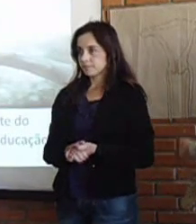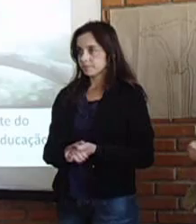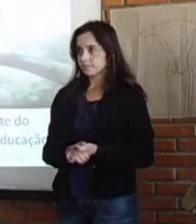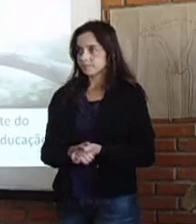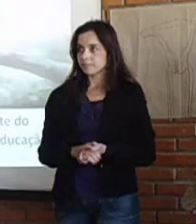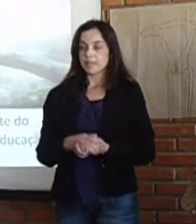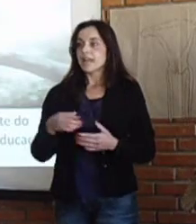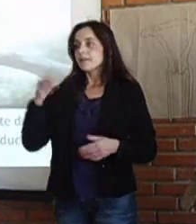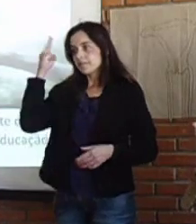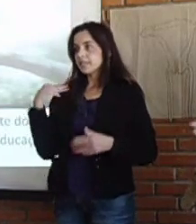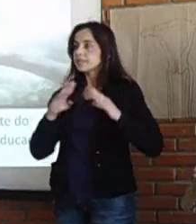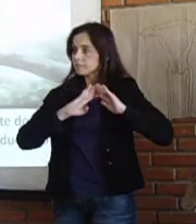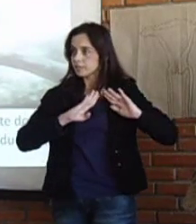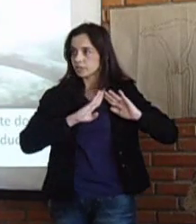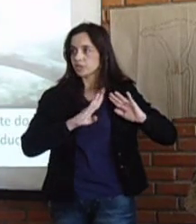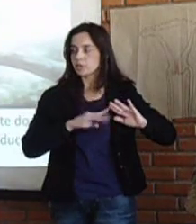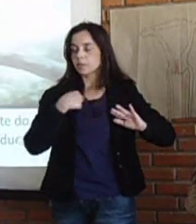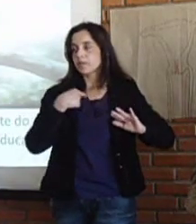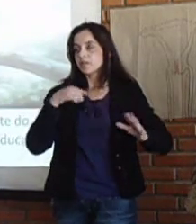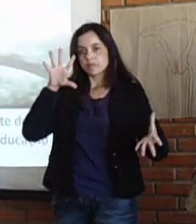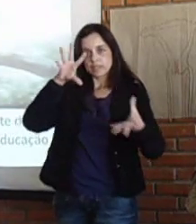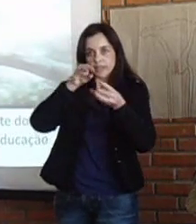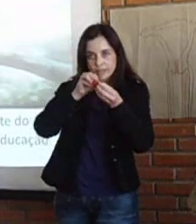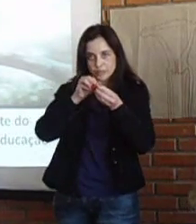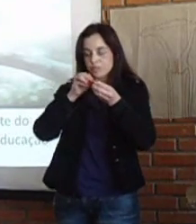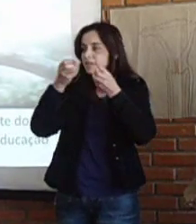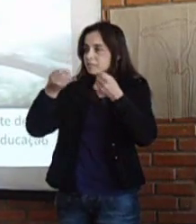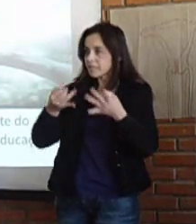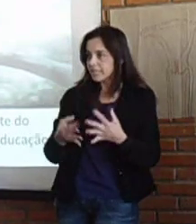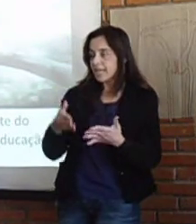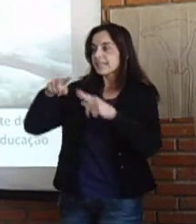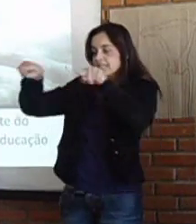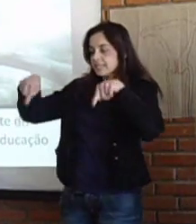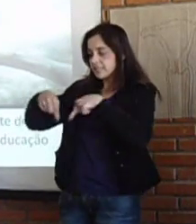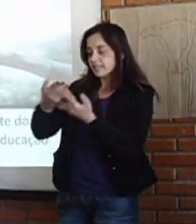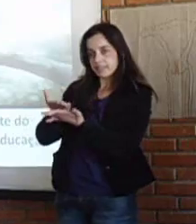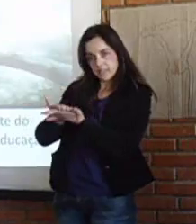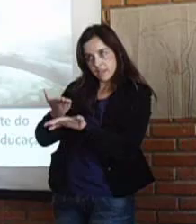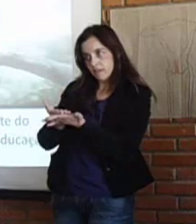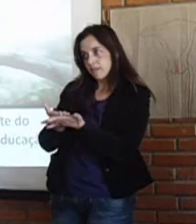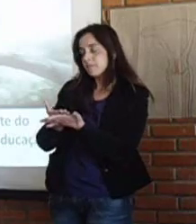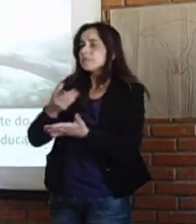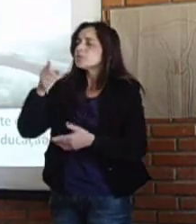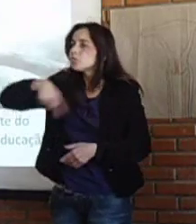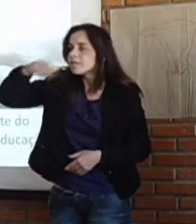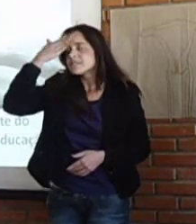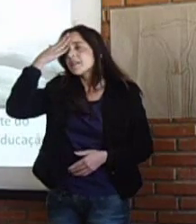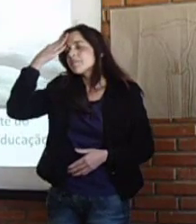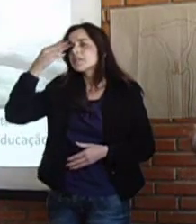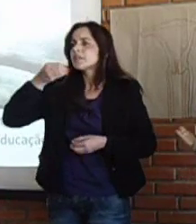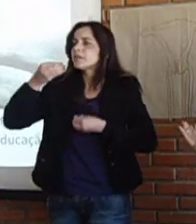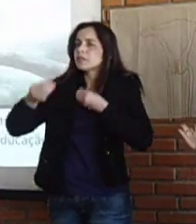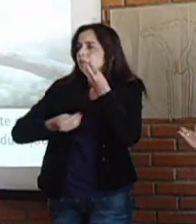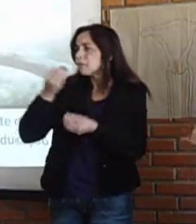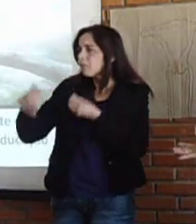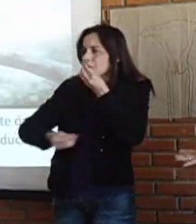a Milena me pediu, eu vou fazer um resumo daquilo que a gente faz na sala de aula, para que a gente tenha uma ideia, né, de